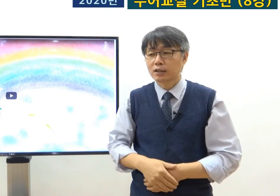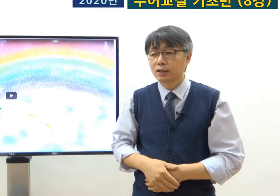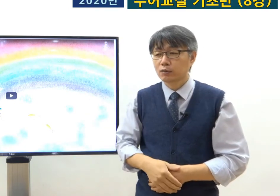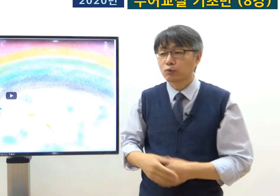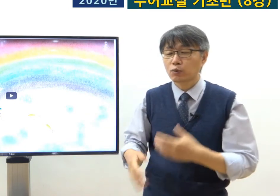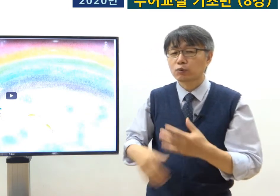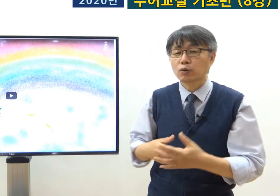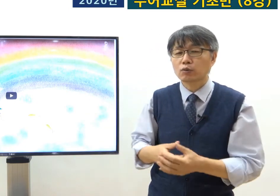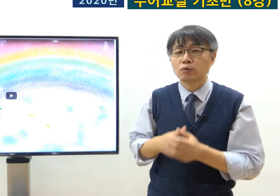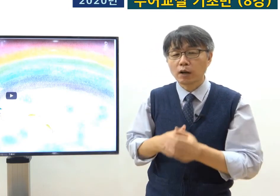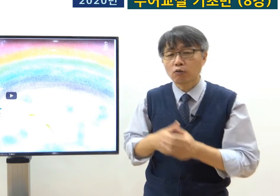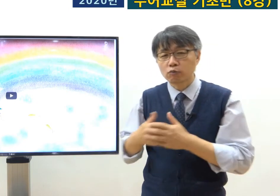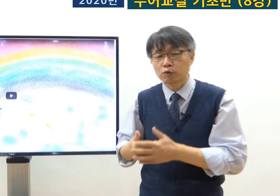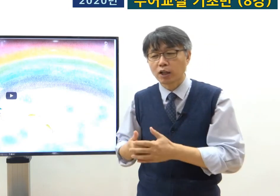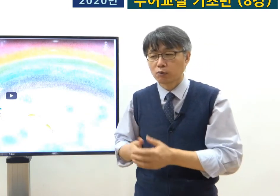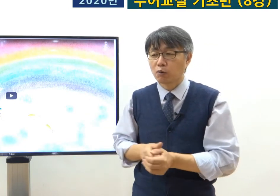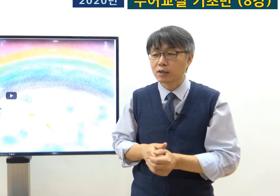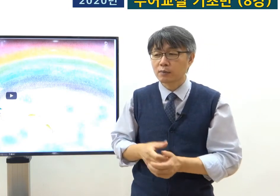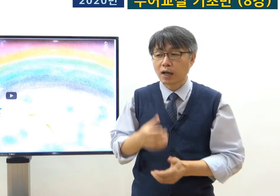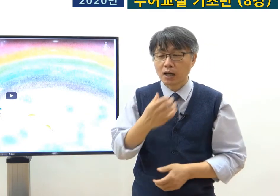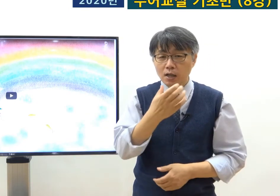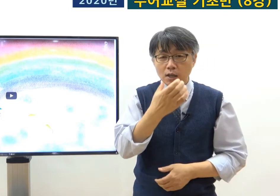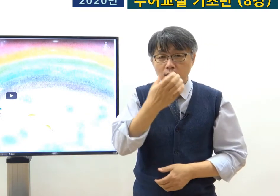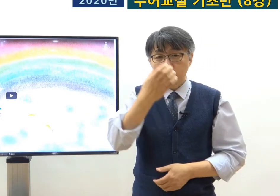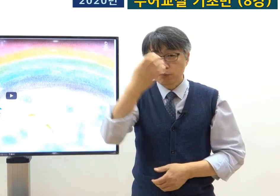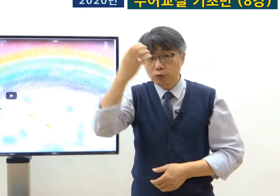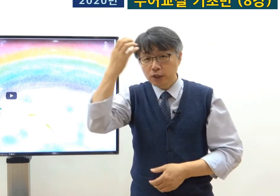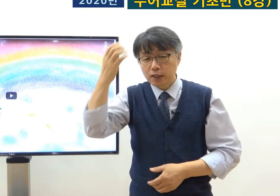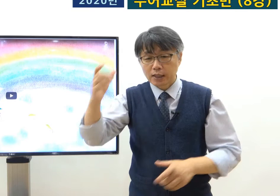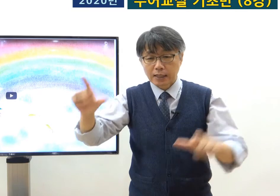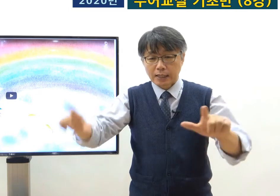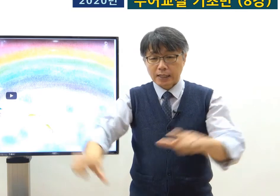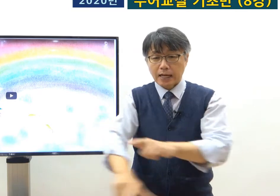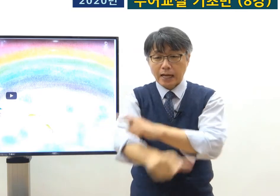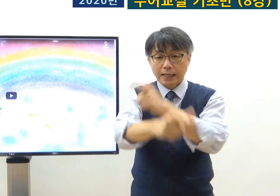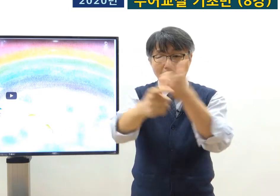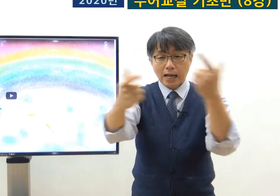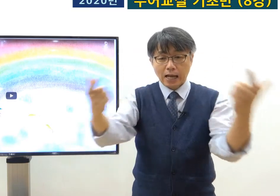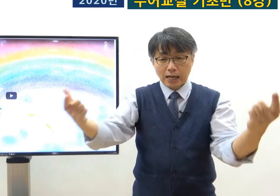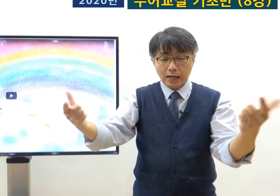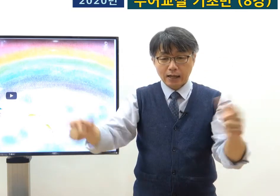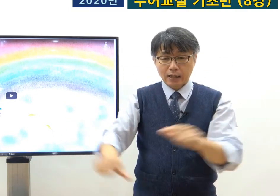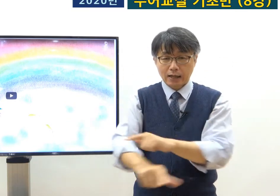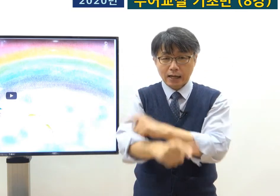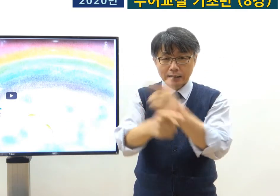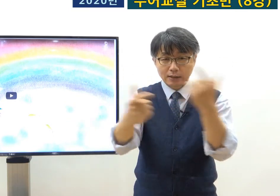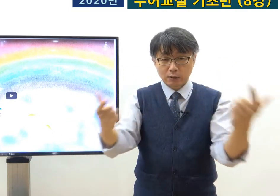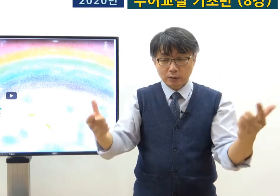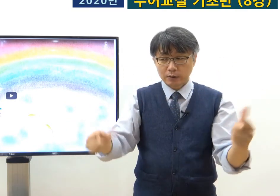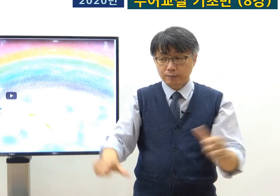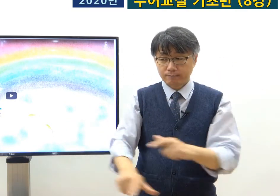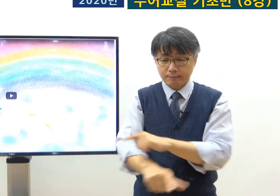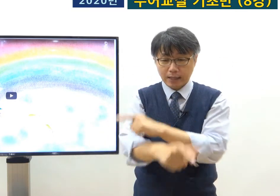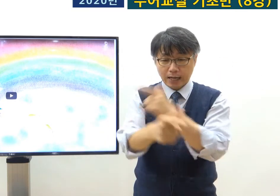꿈꾸다는 서로 꿈하고 꿈꾸다하고 똑같습니다. 꿈꾸지 않다. 않다죠.